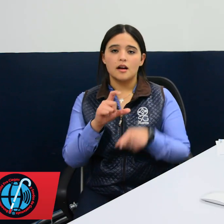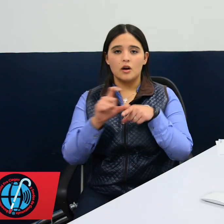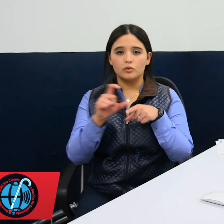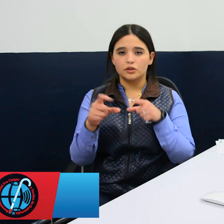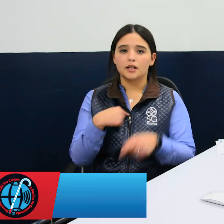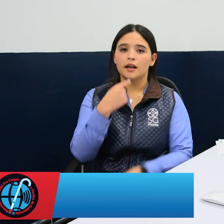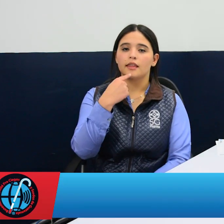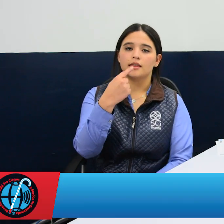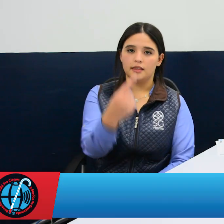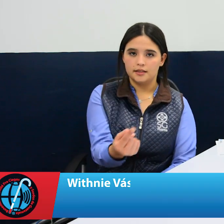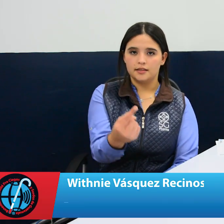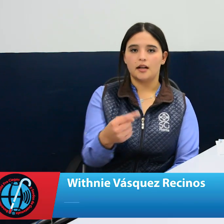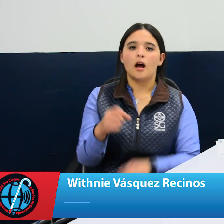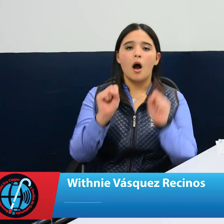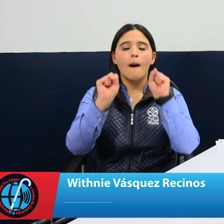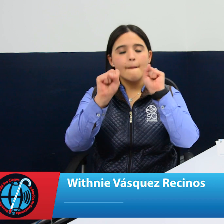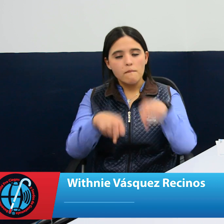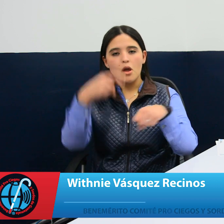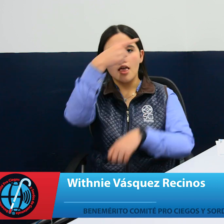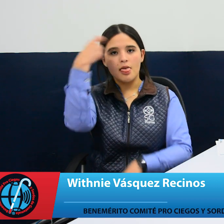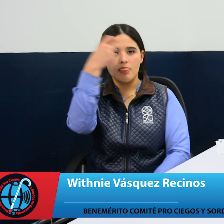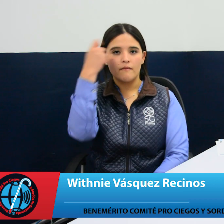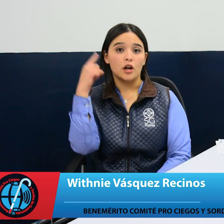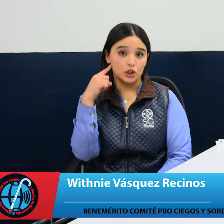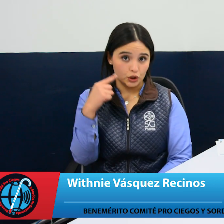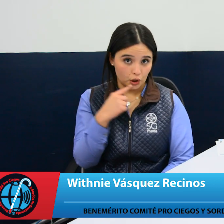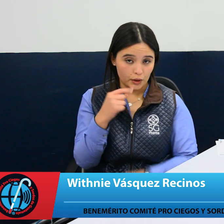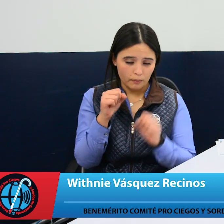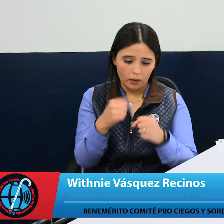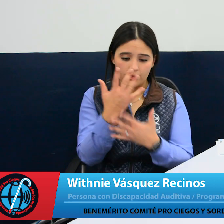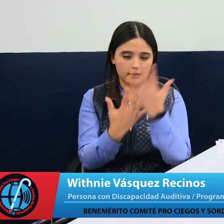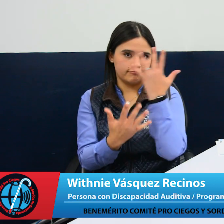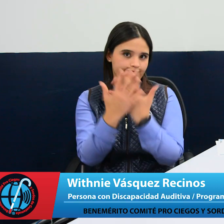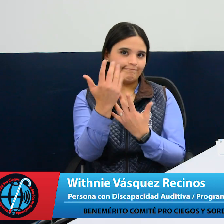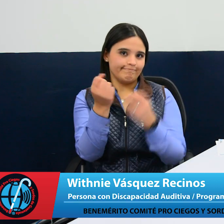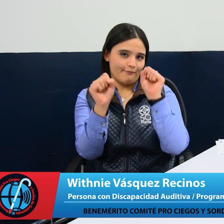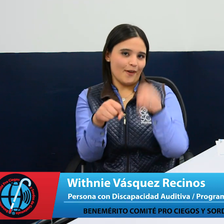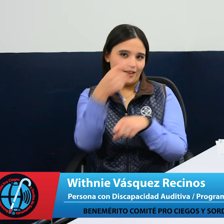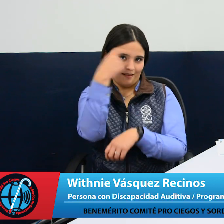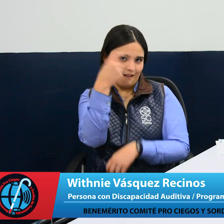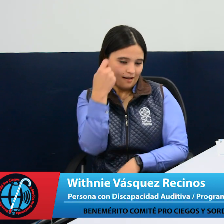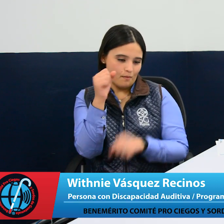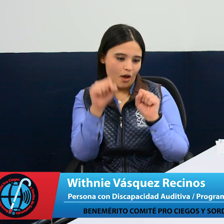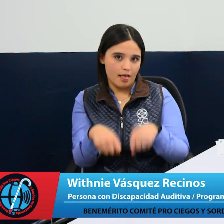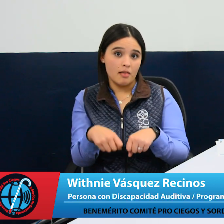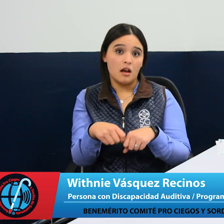Quiero decirles algunas cosas a las personas sordas. Que ustedes pueden trabajar, pueden usar sus